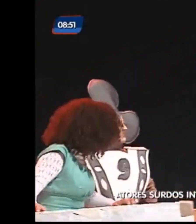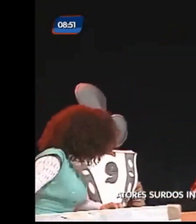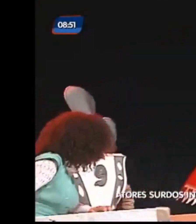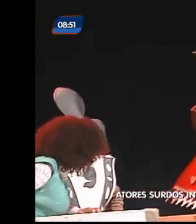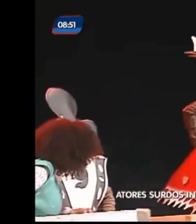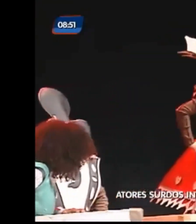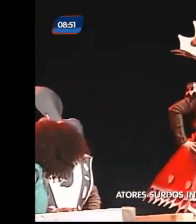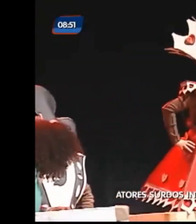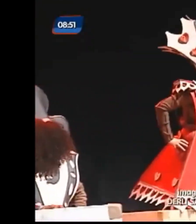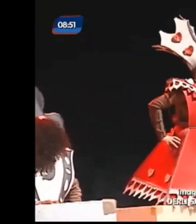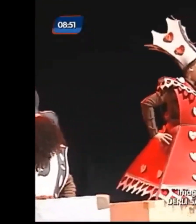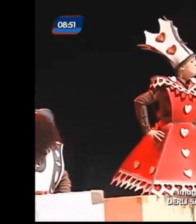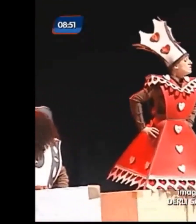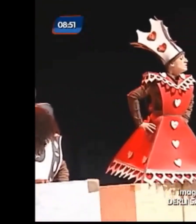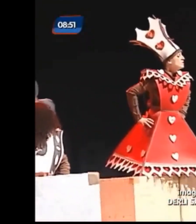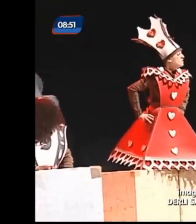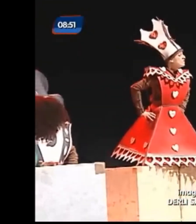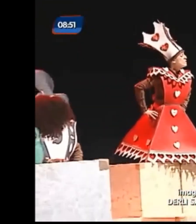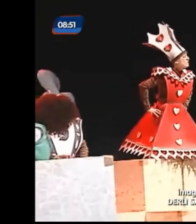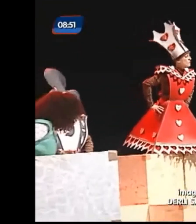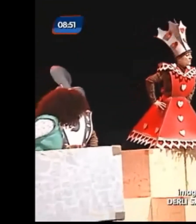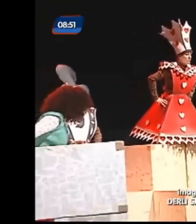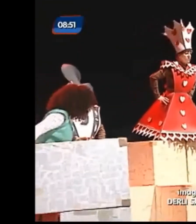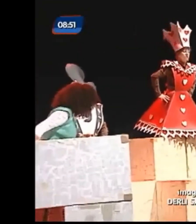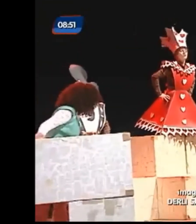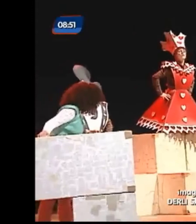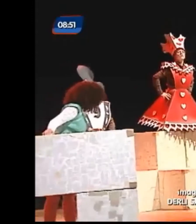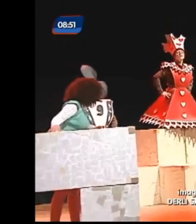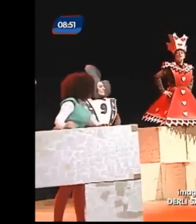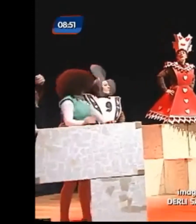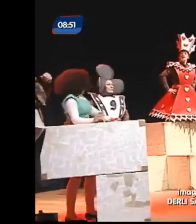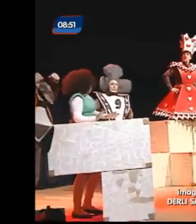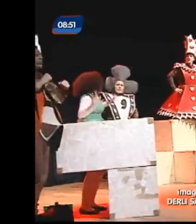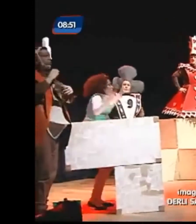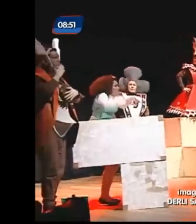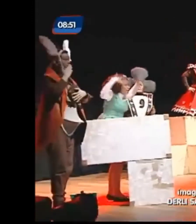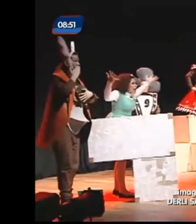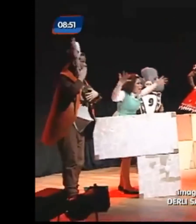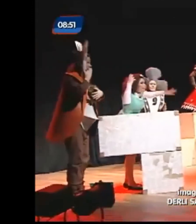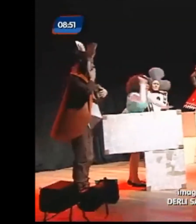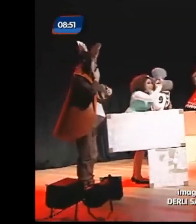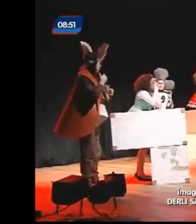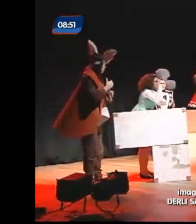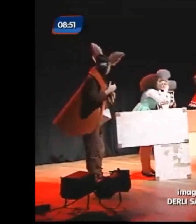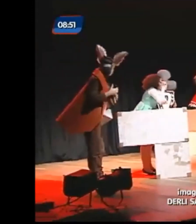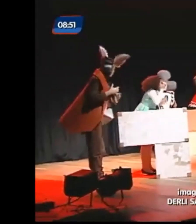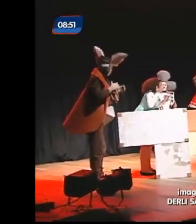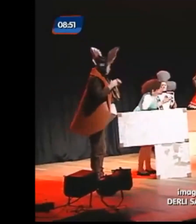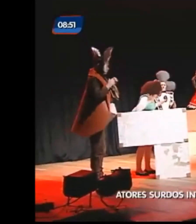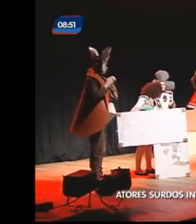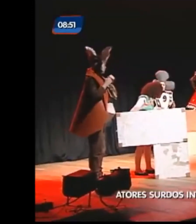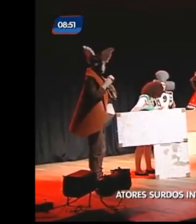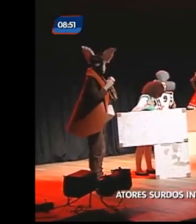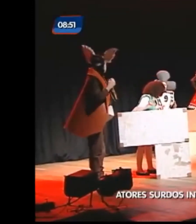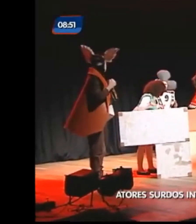calvície é acusada de cair onde não deve, de passar por onde não cabe, ser acusada de não sair. Qual é o